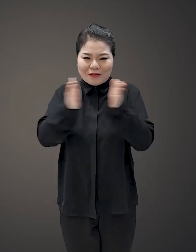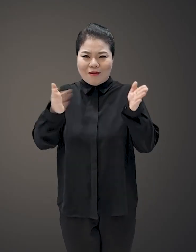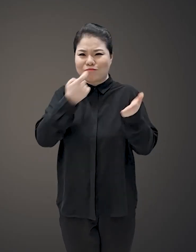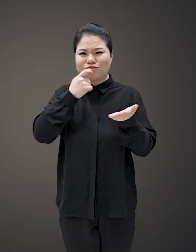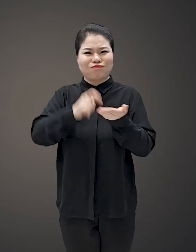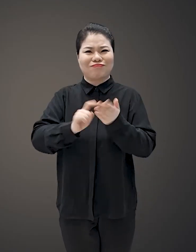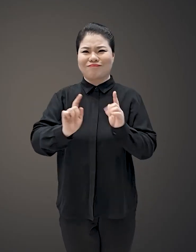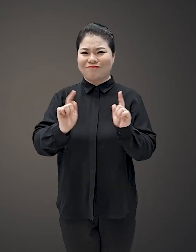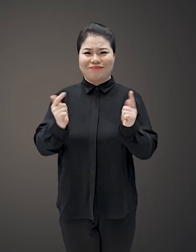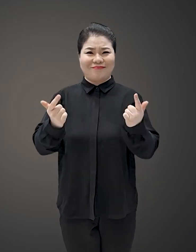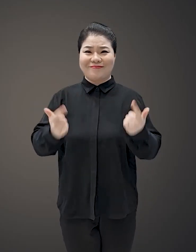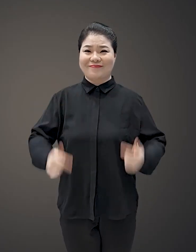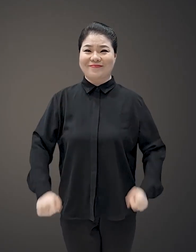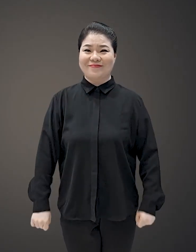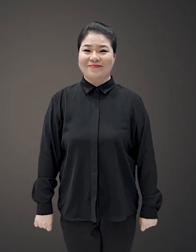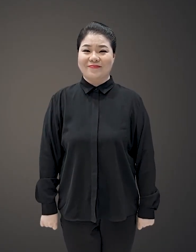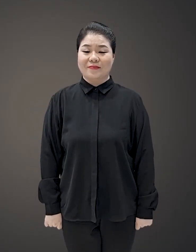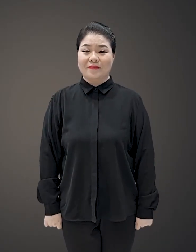그 자체였다.